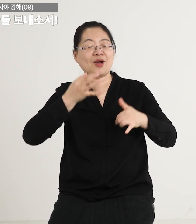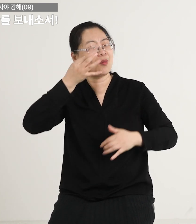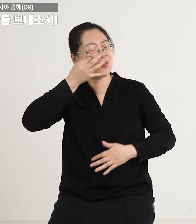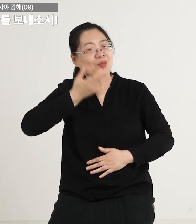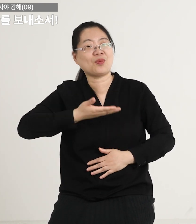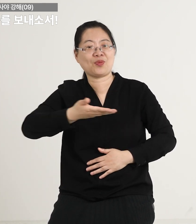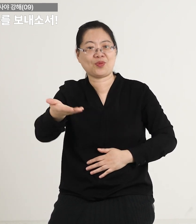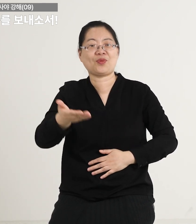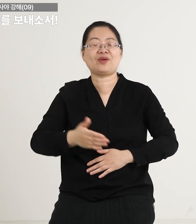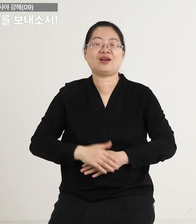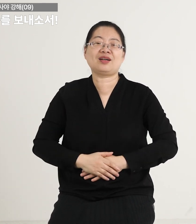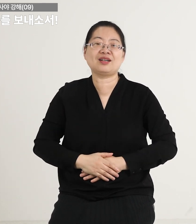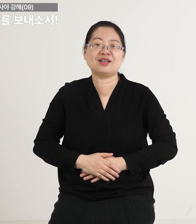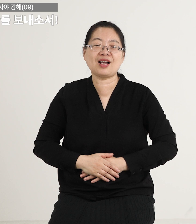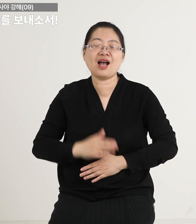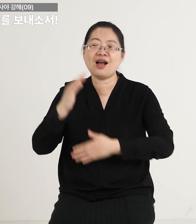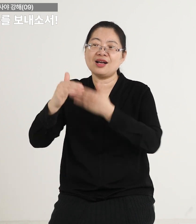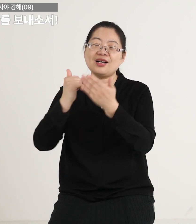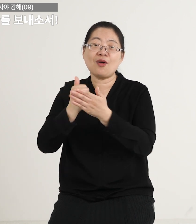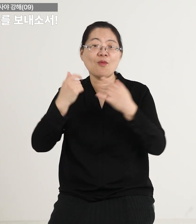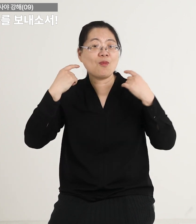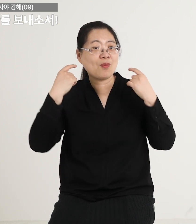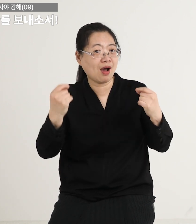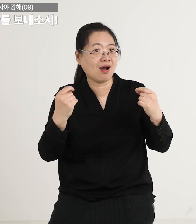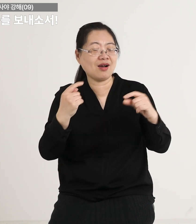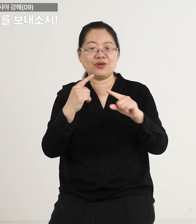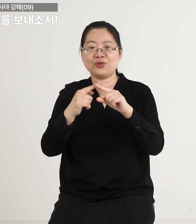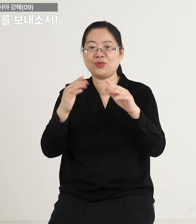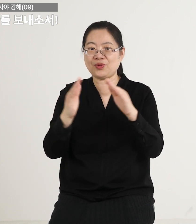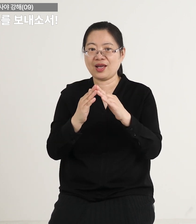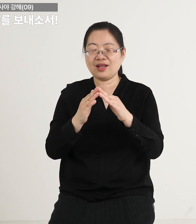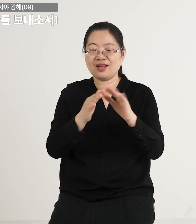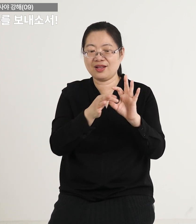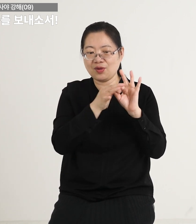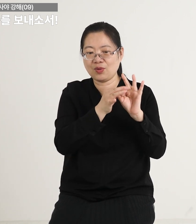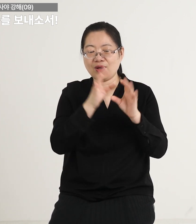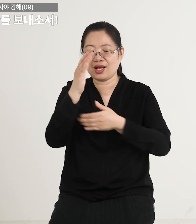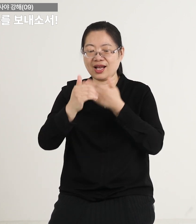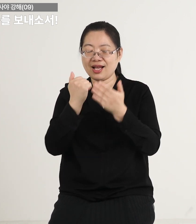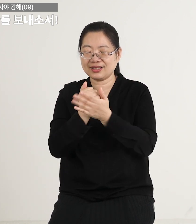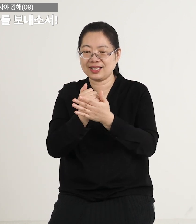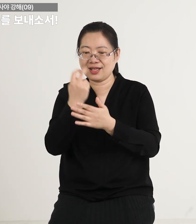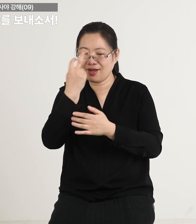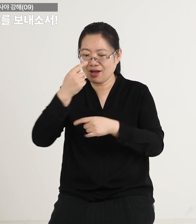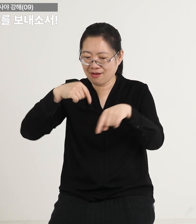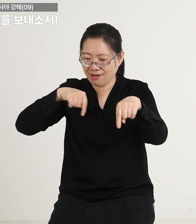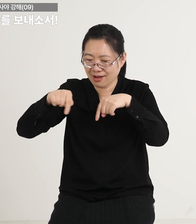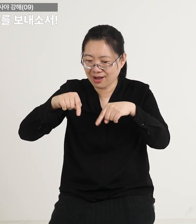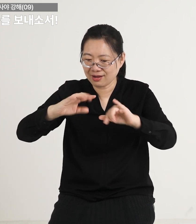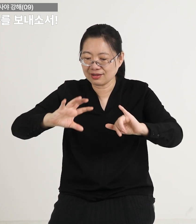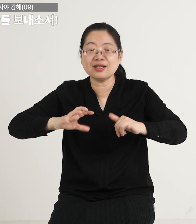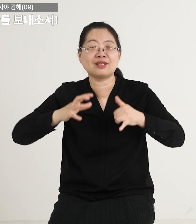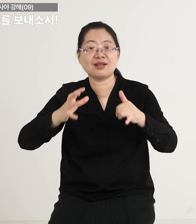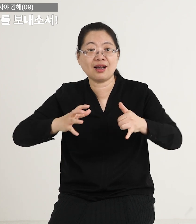뻗쳐나갈 것이고 하나님은 여전히 교회를 통해서 하나님의 경영으로 이